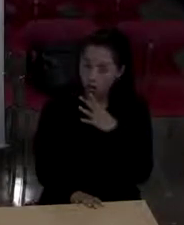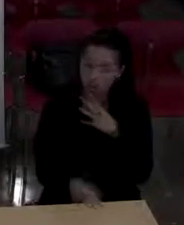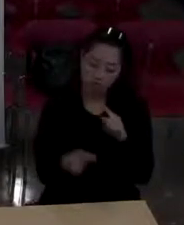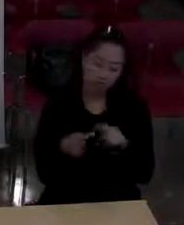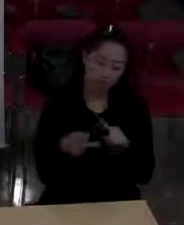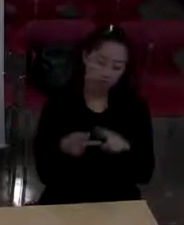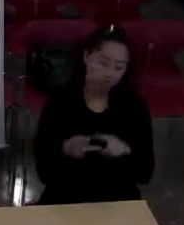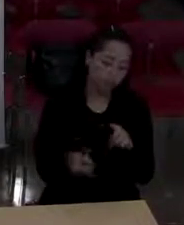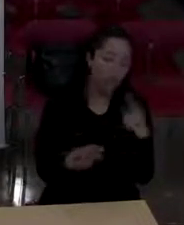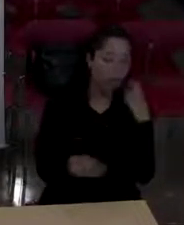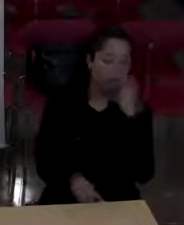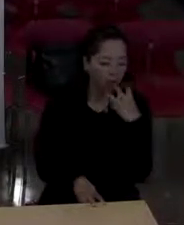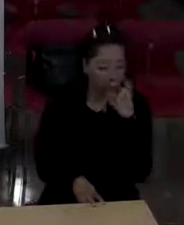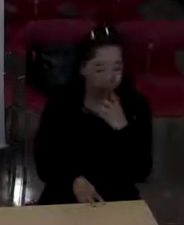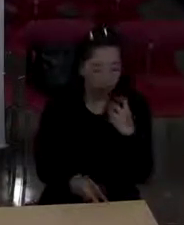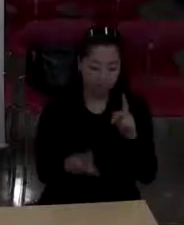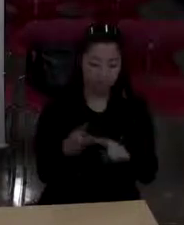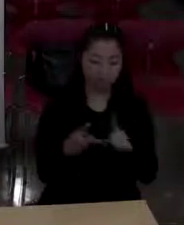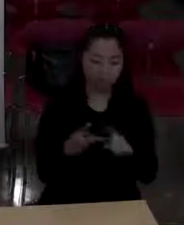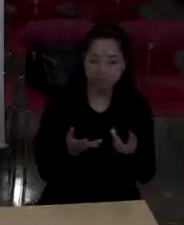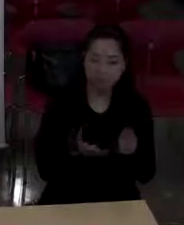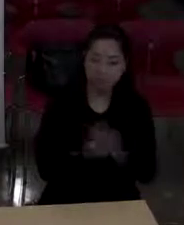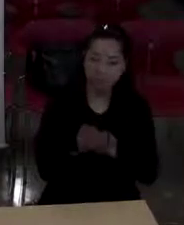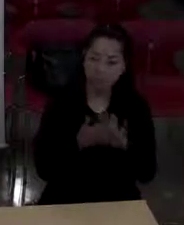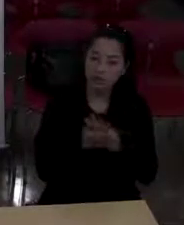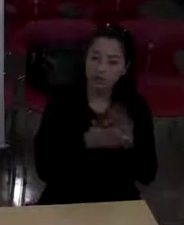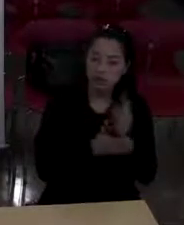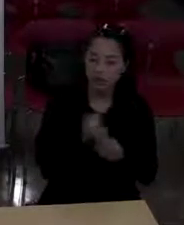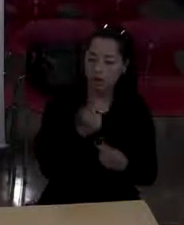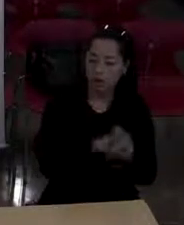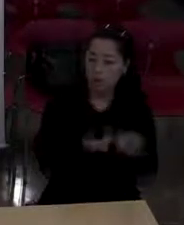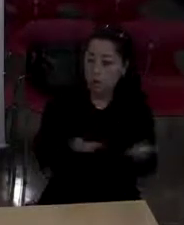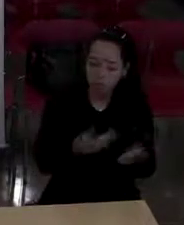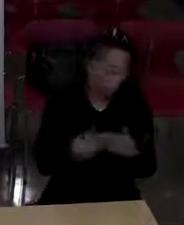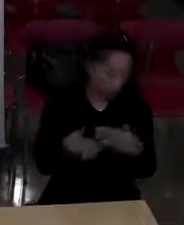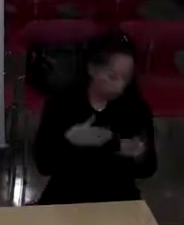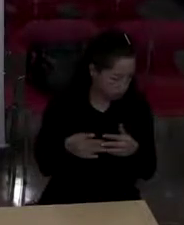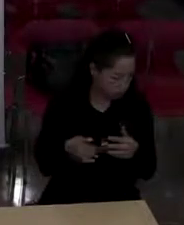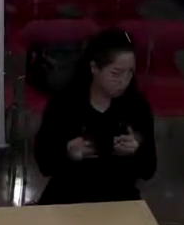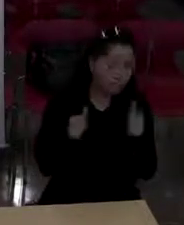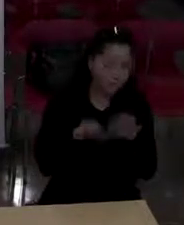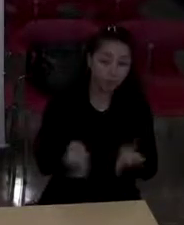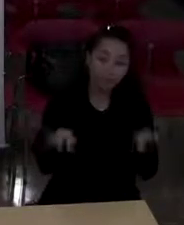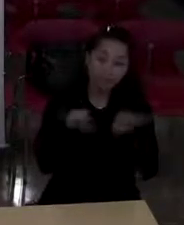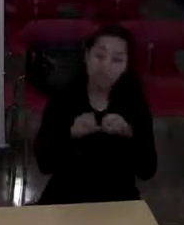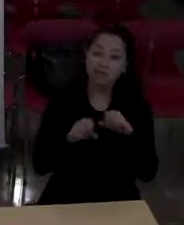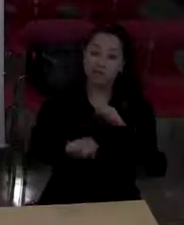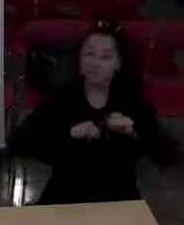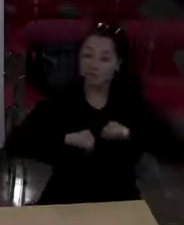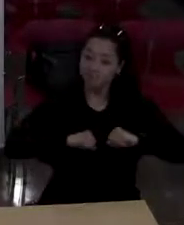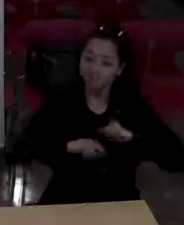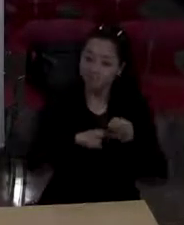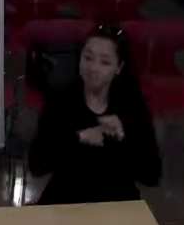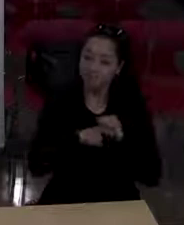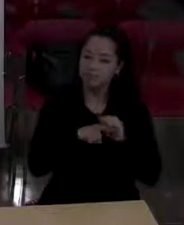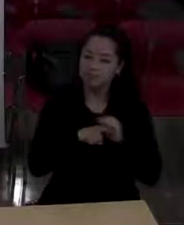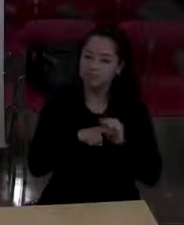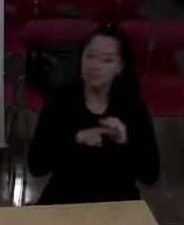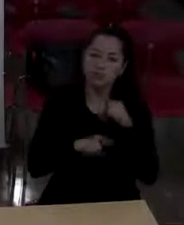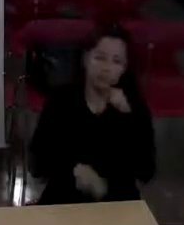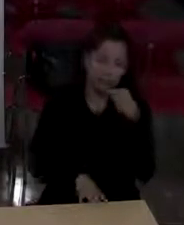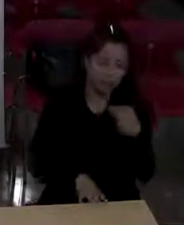participar. De allí la importancia para justificar que en el caso de las niñas y los niños sordos, la adquisición de una lengua en la